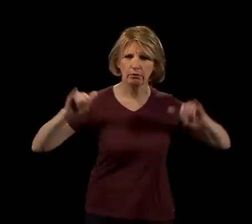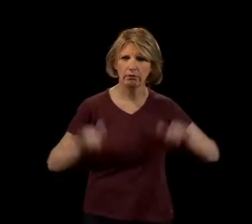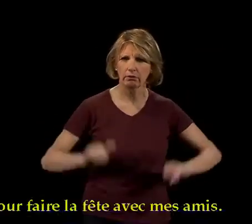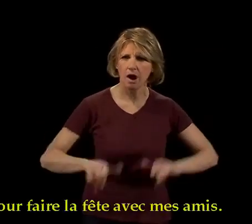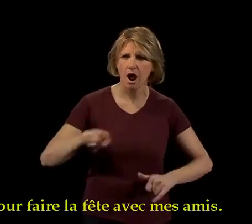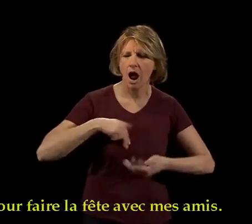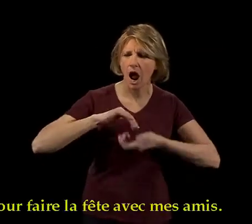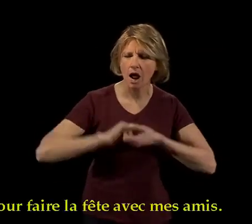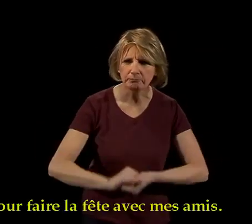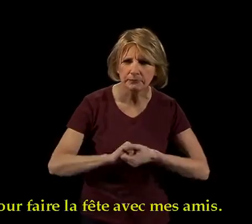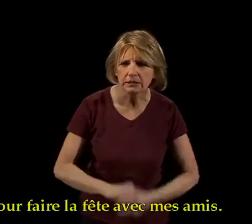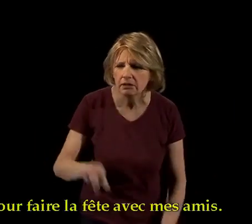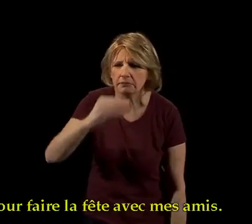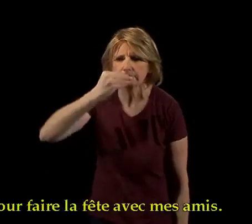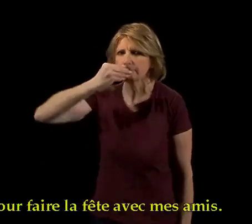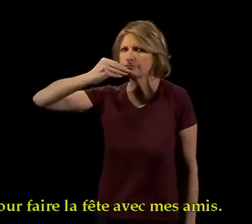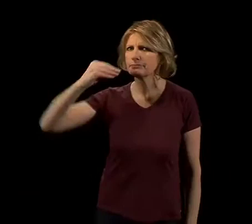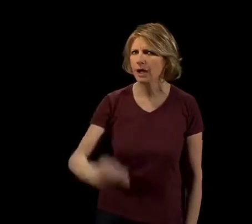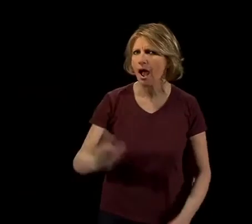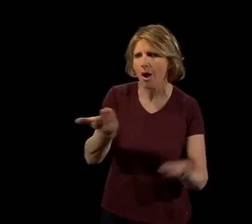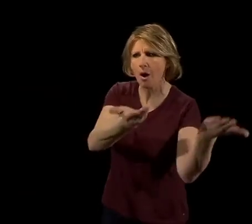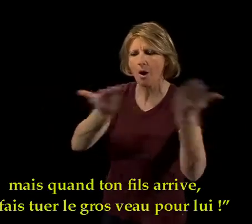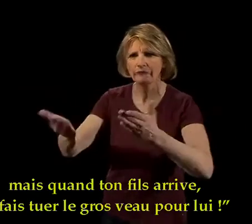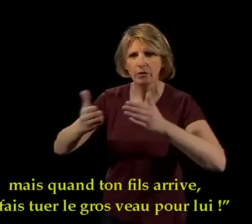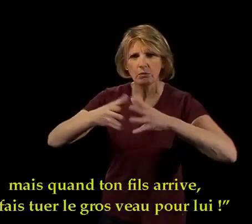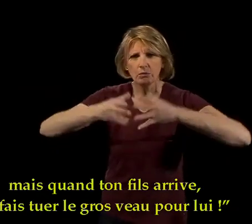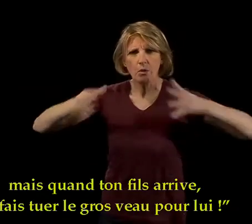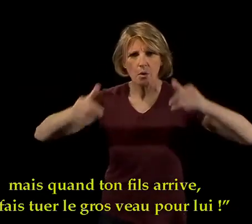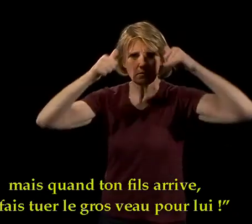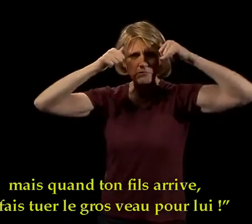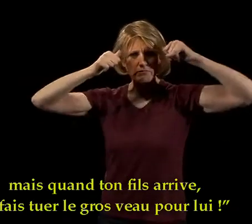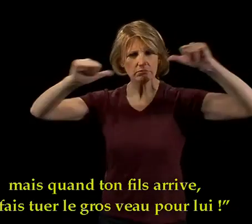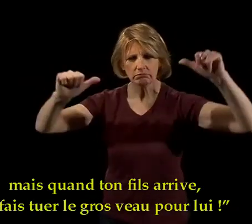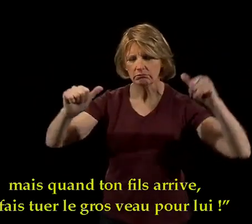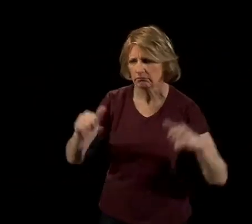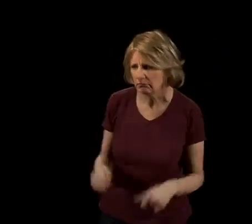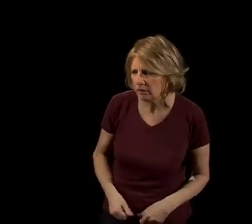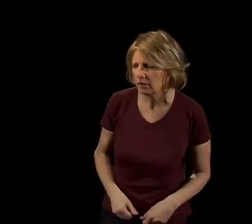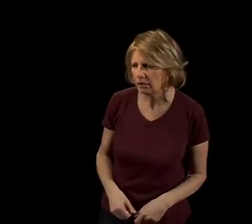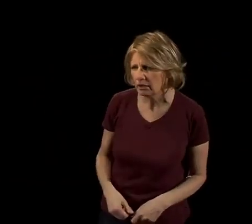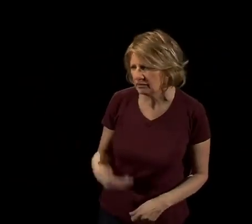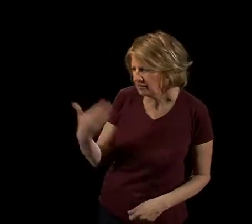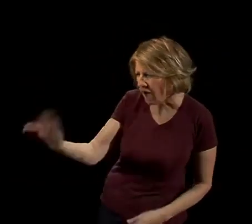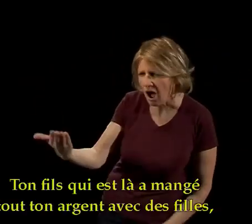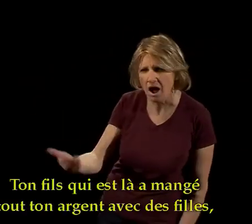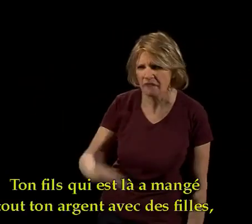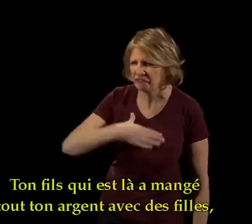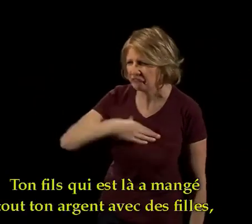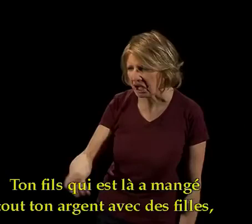pour faire la fête avec mes amis. Mais quand ton fils arrive, tu fais tuer le gros veau pour lui. Ton fils